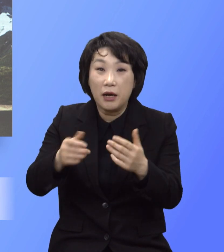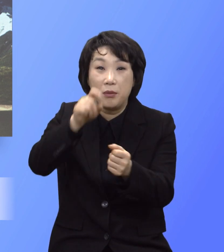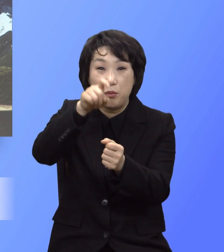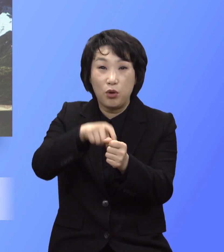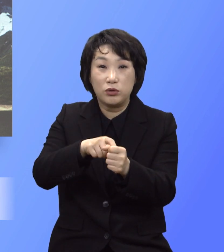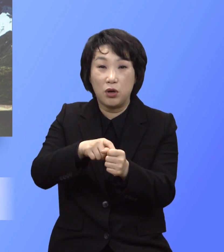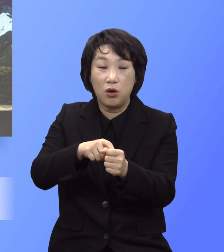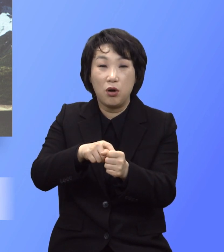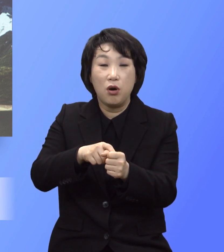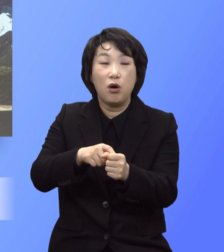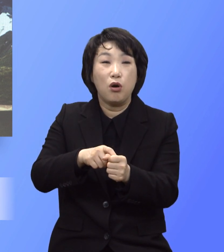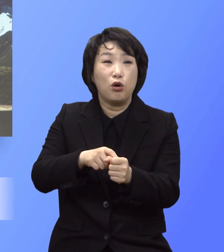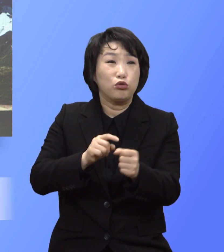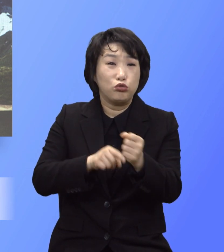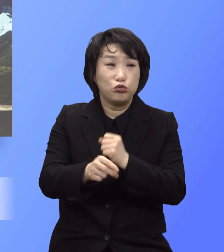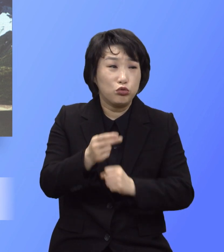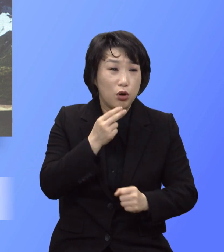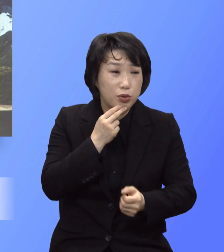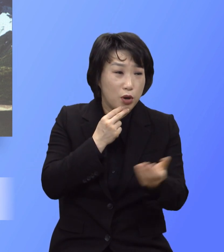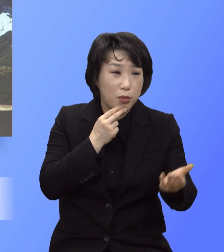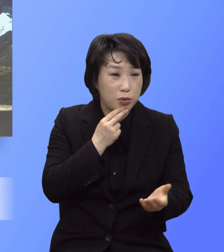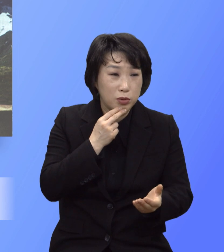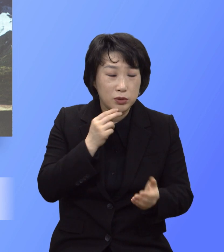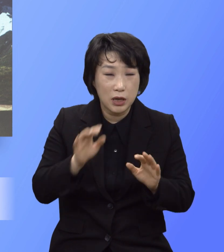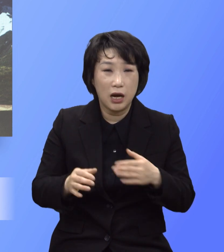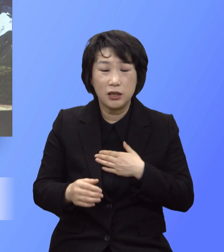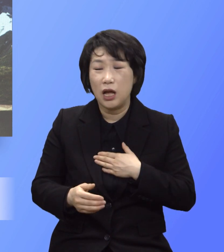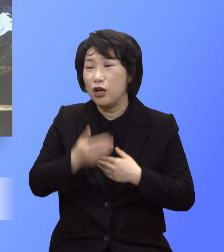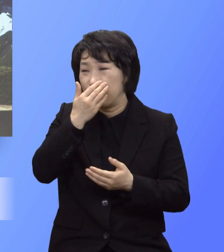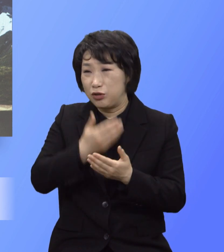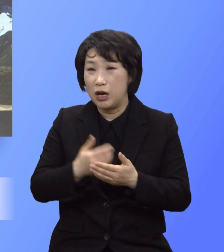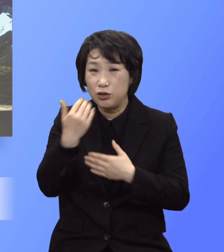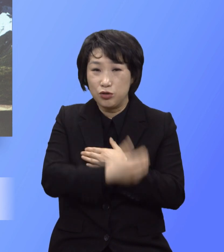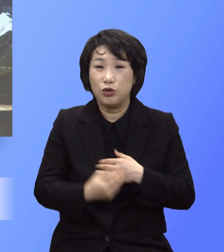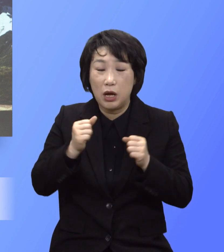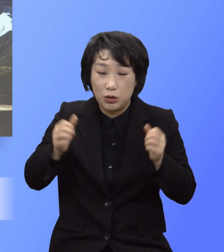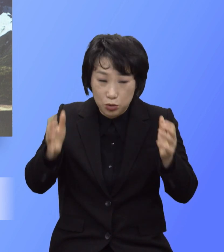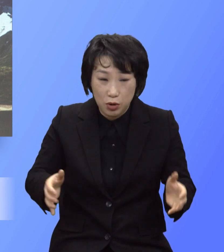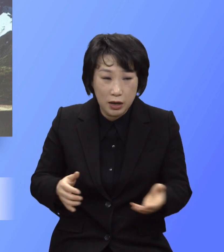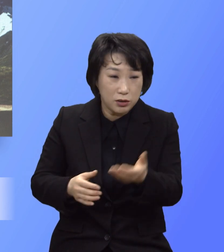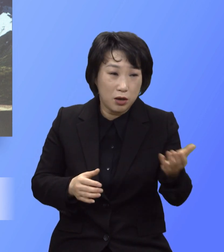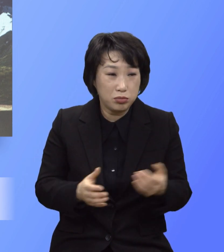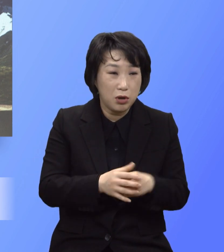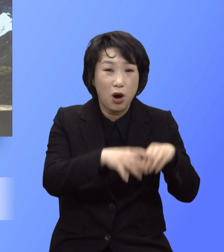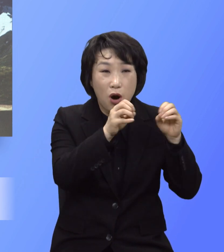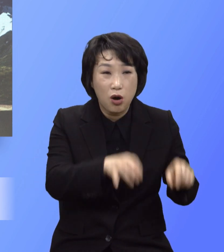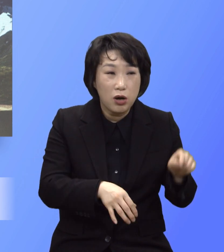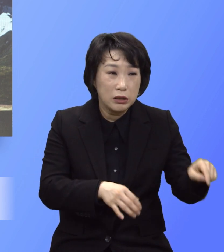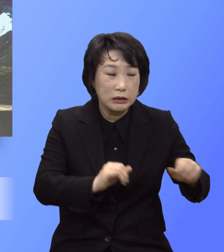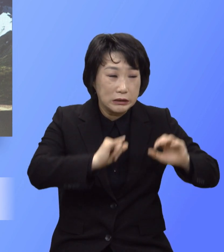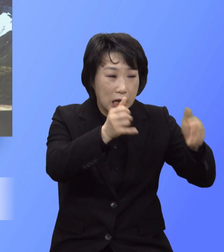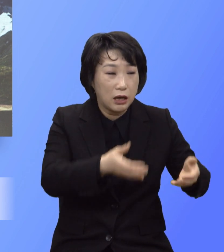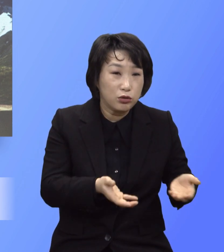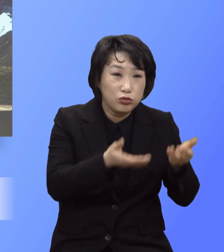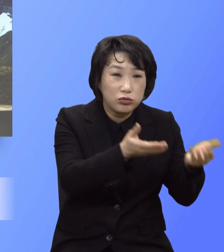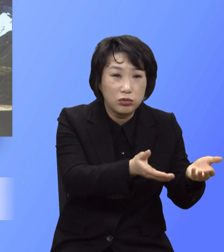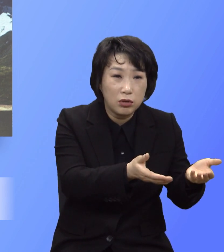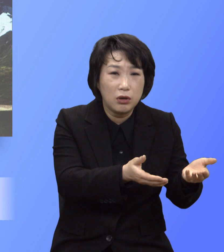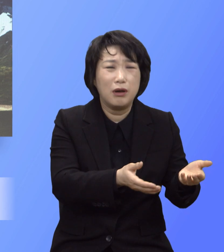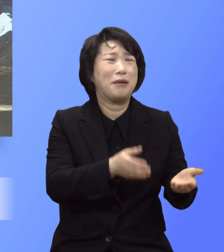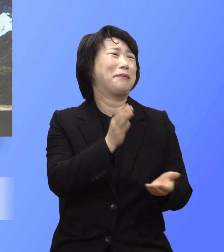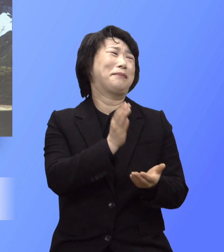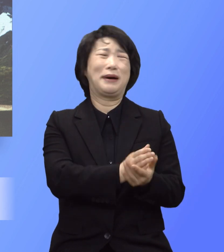목적도 명분도 없이 천하보다 귀한 육신의 때를 우리는 허접한 세상에 내던지는